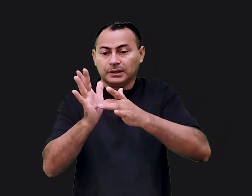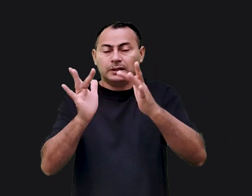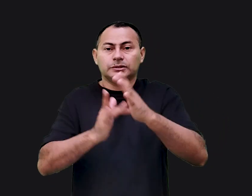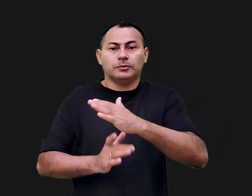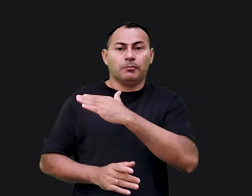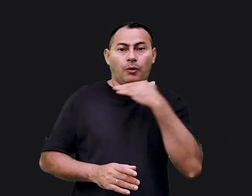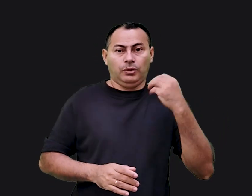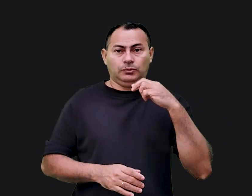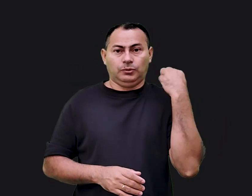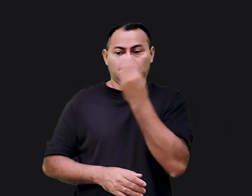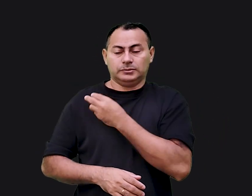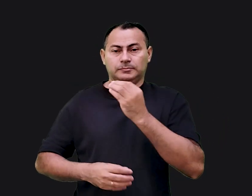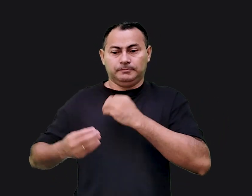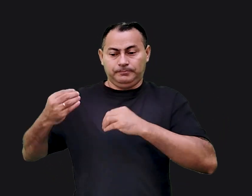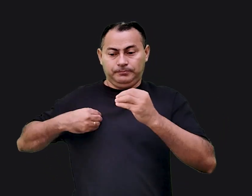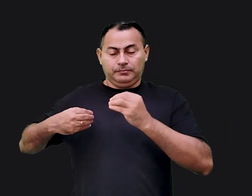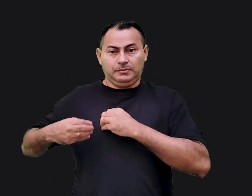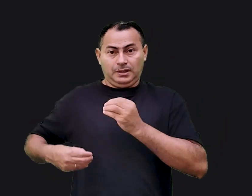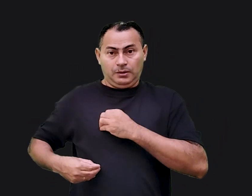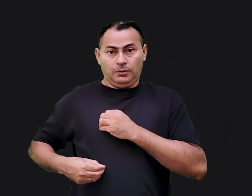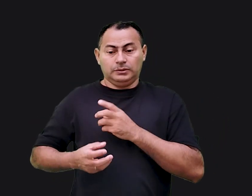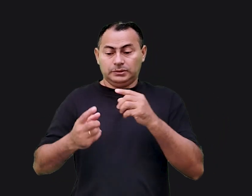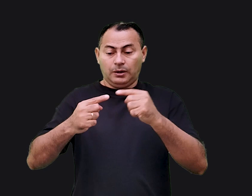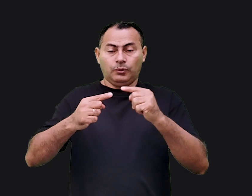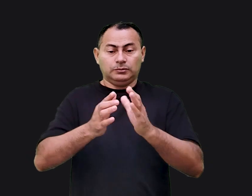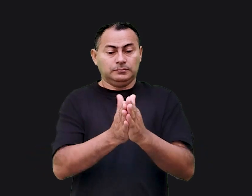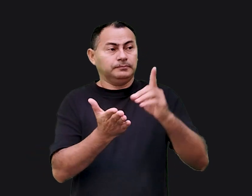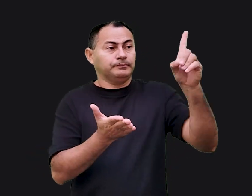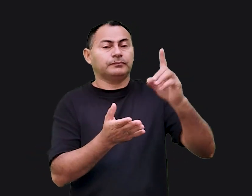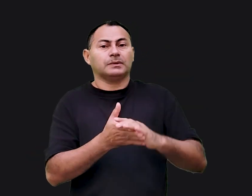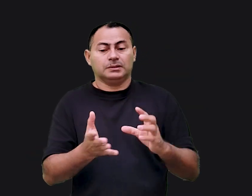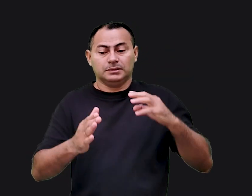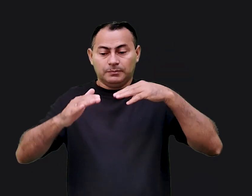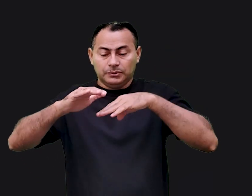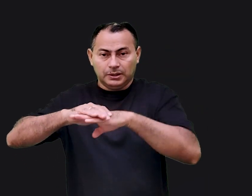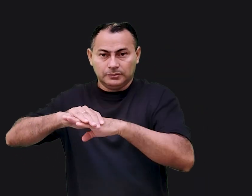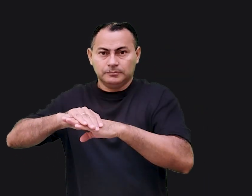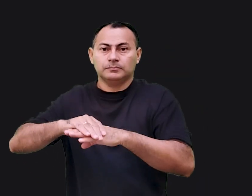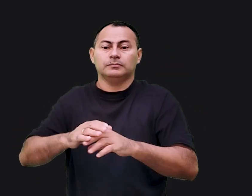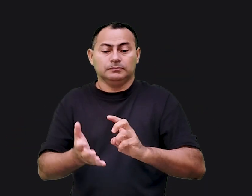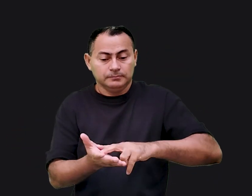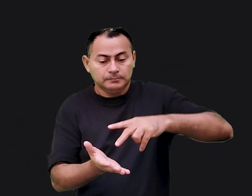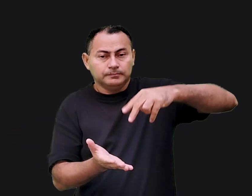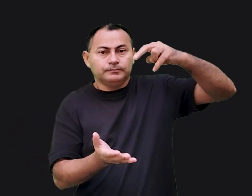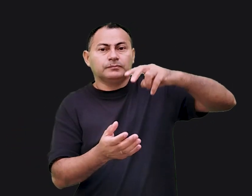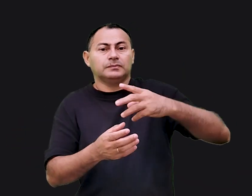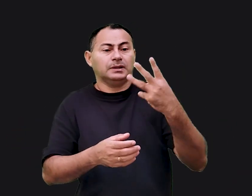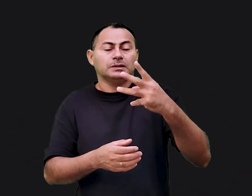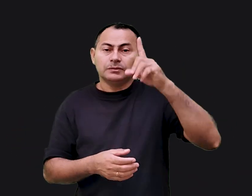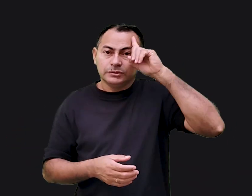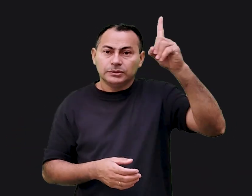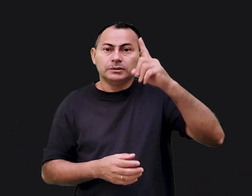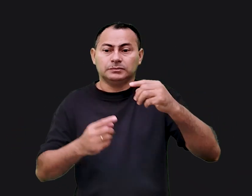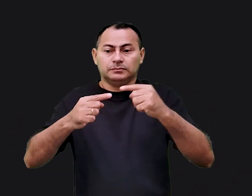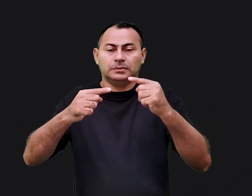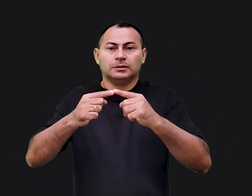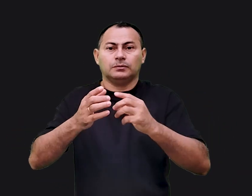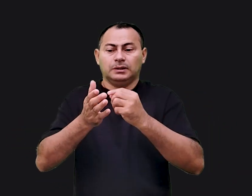morreu pelos nossos pecados de acordo com as escrituras e foi sepultado e ressuscitou no terceiro dia de acordo com as